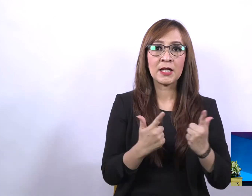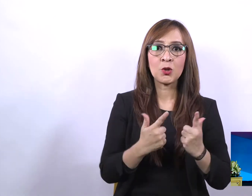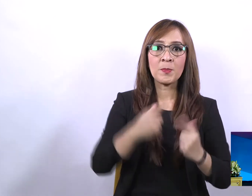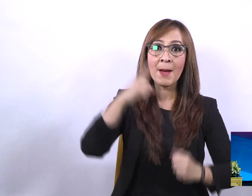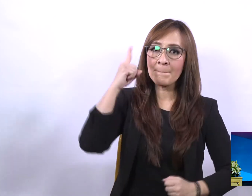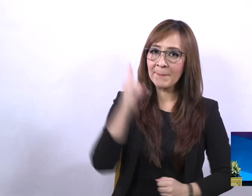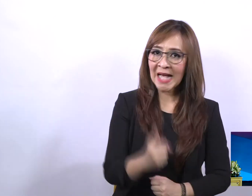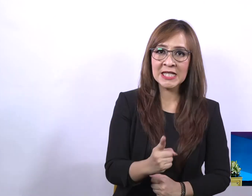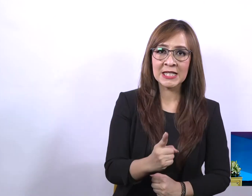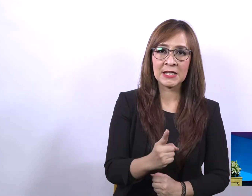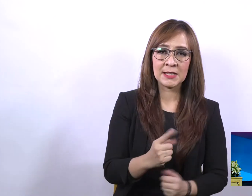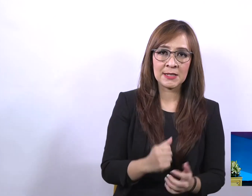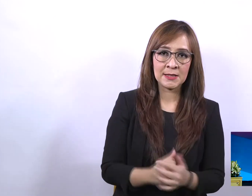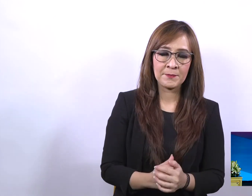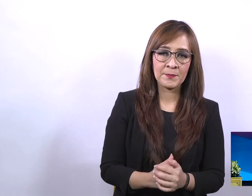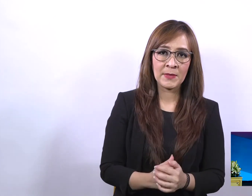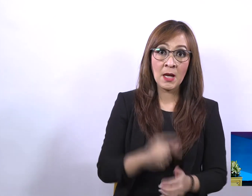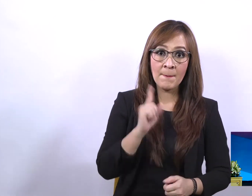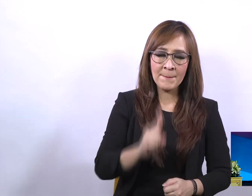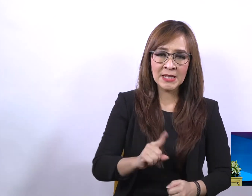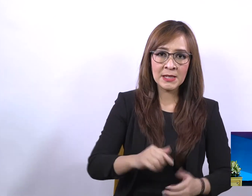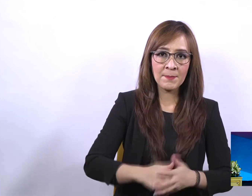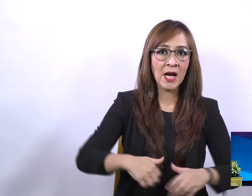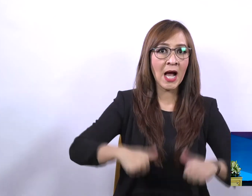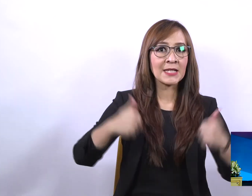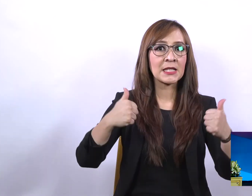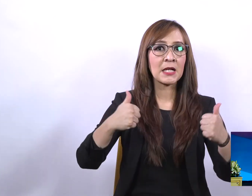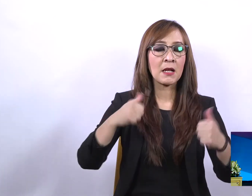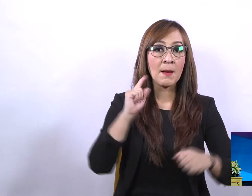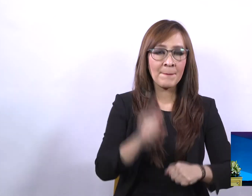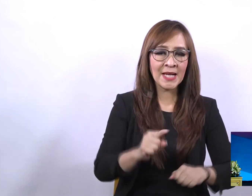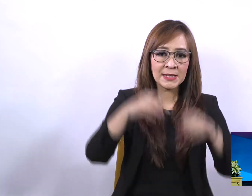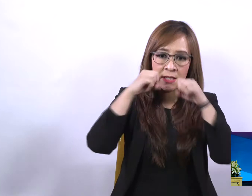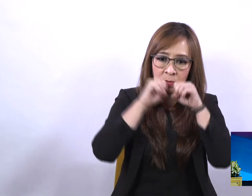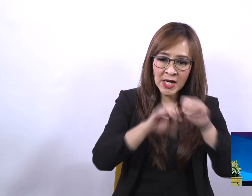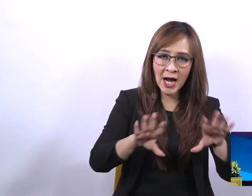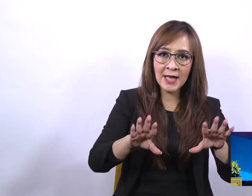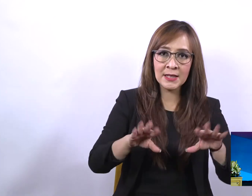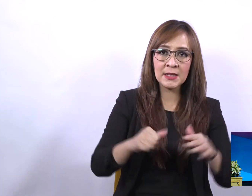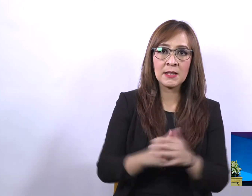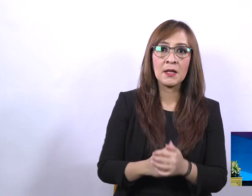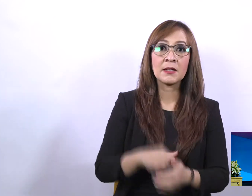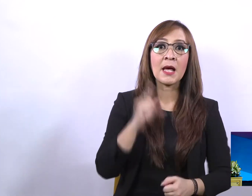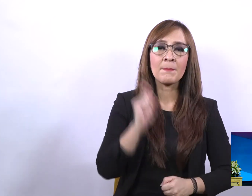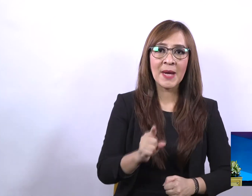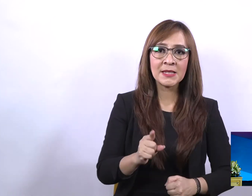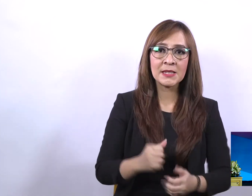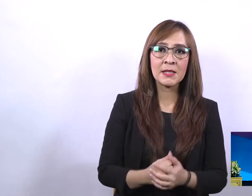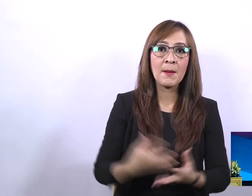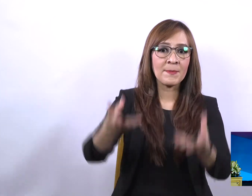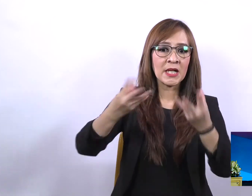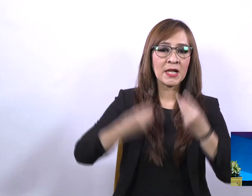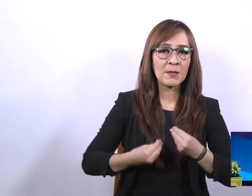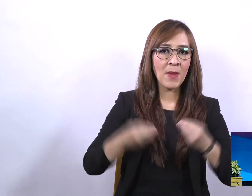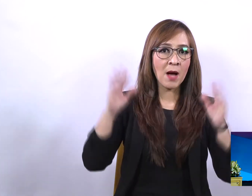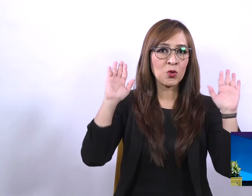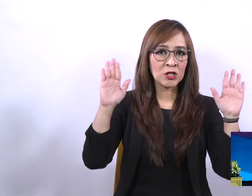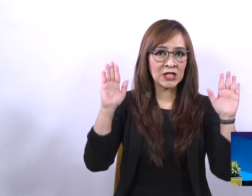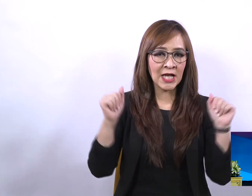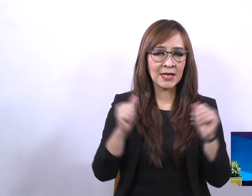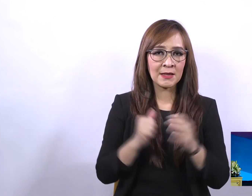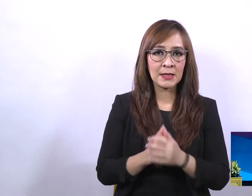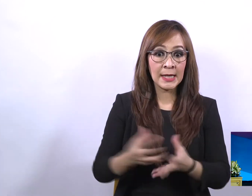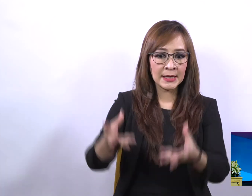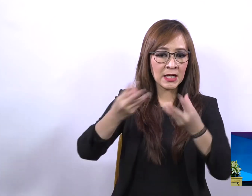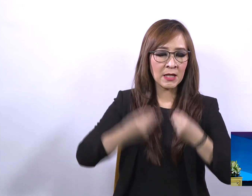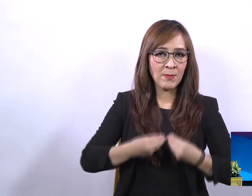dan yang pertama pasti berhasil Yang Kedua pasti diberkati dan ketiga pasti menerima mujizat Tempat pasti menerima